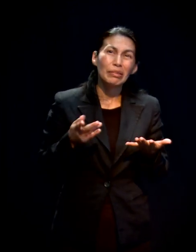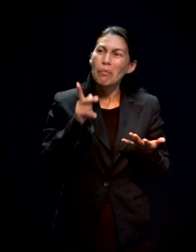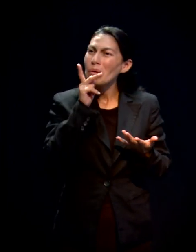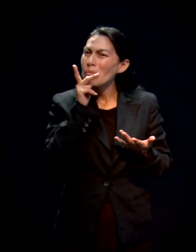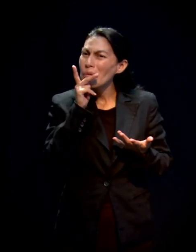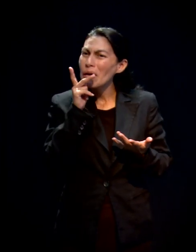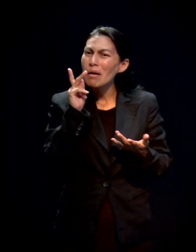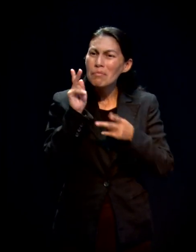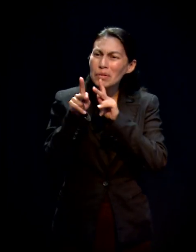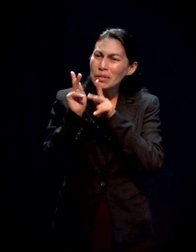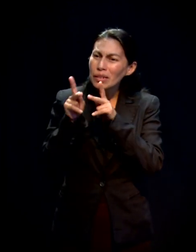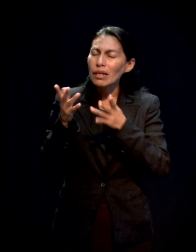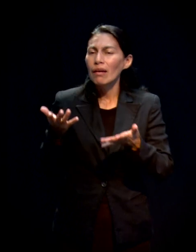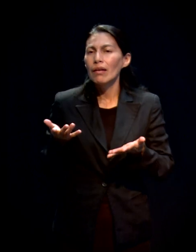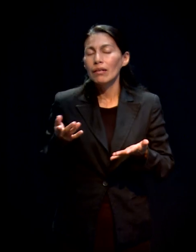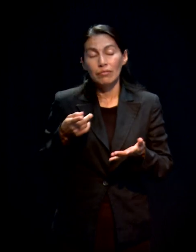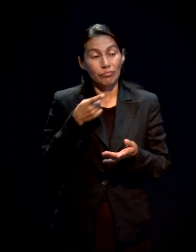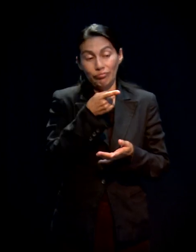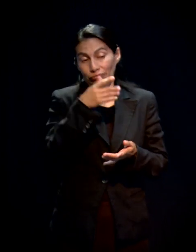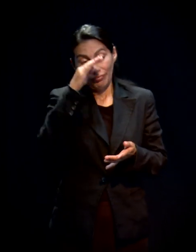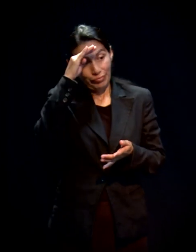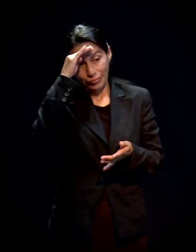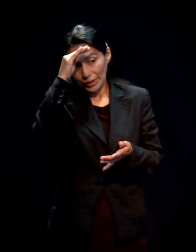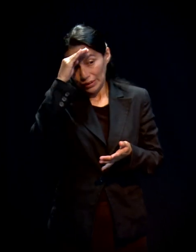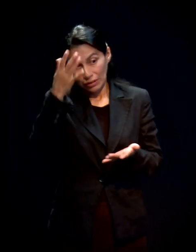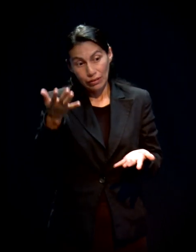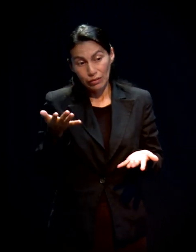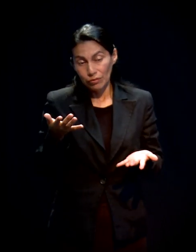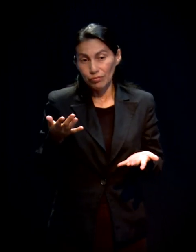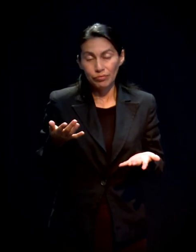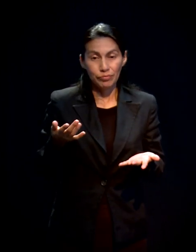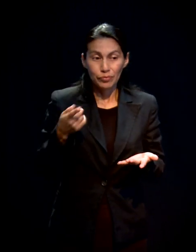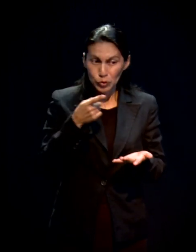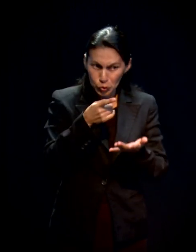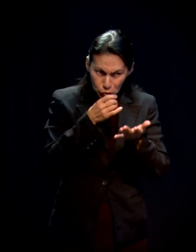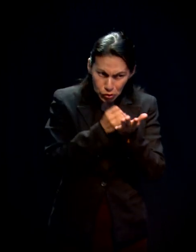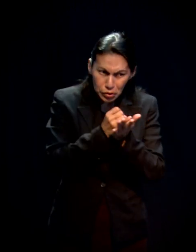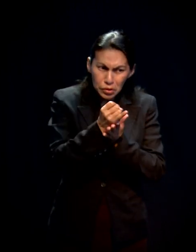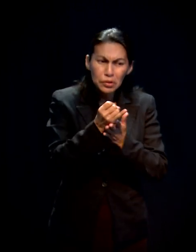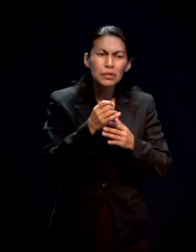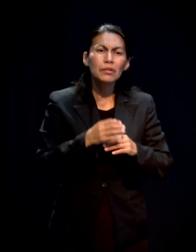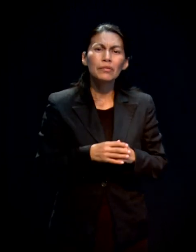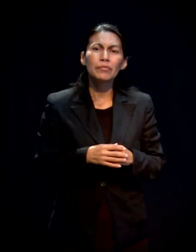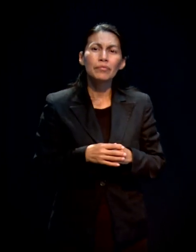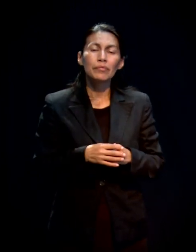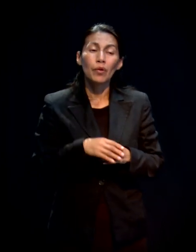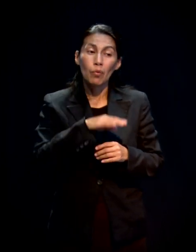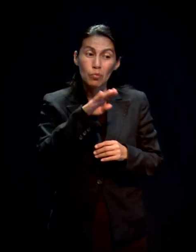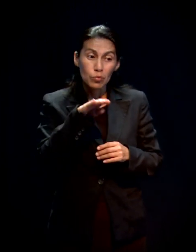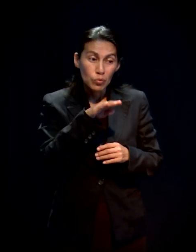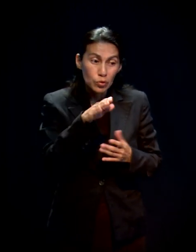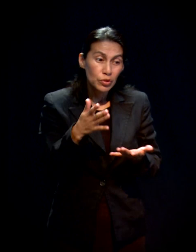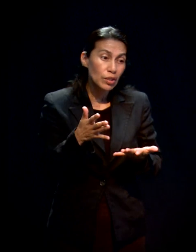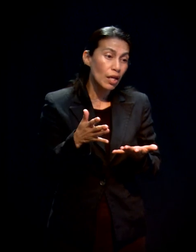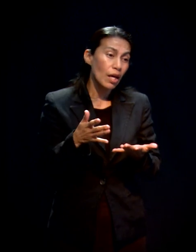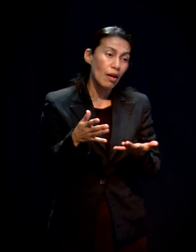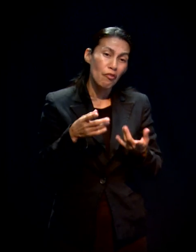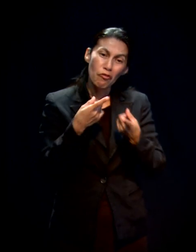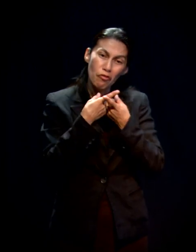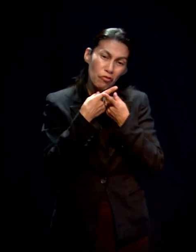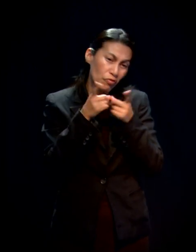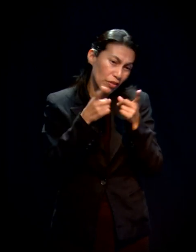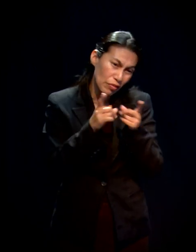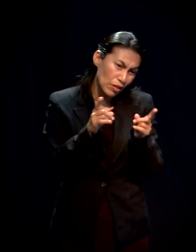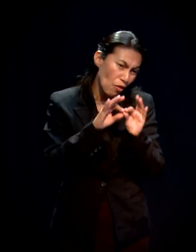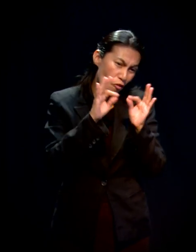papás me dijeron no pues piénsalo muy bien o buscar